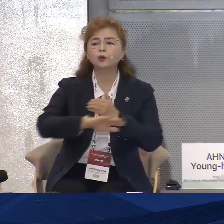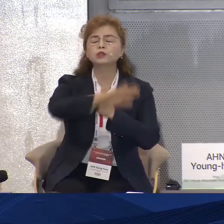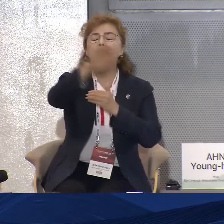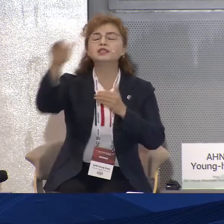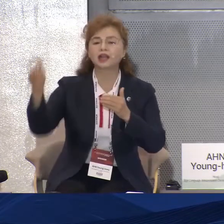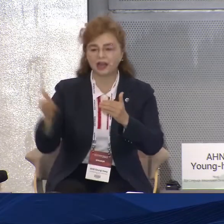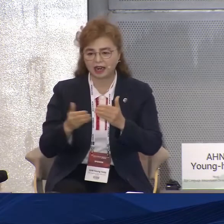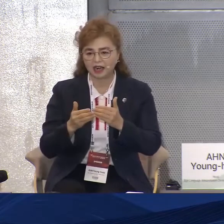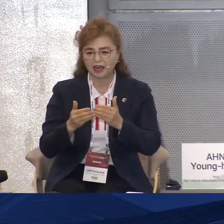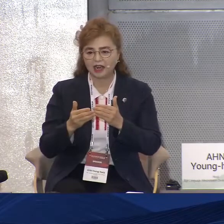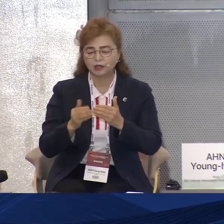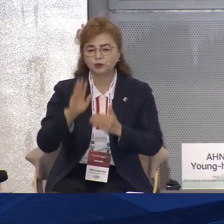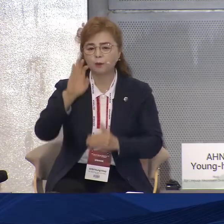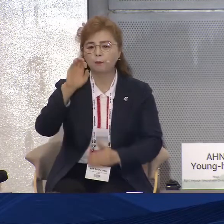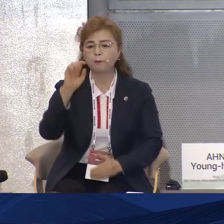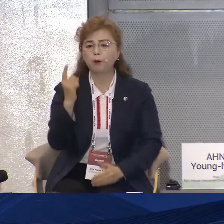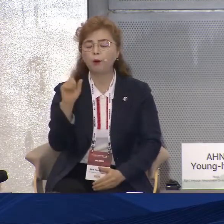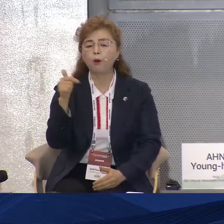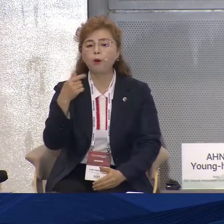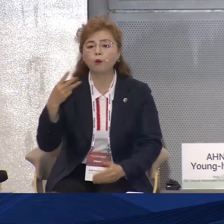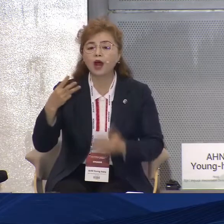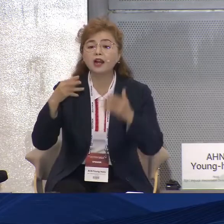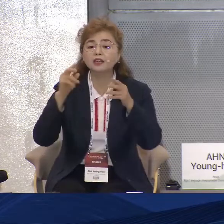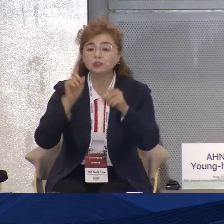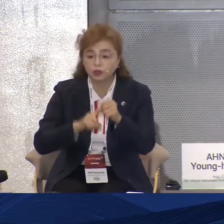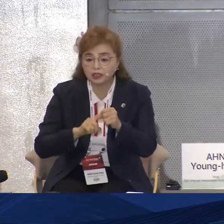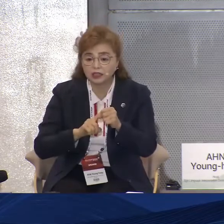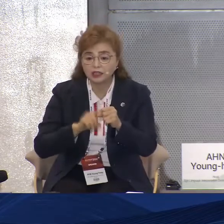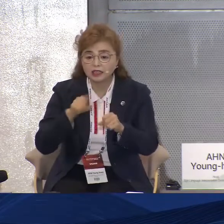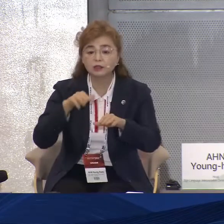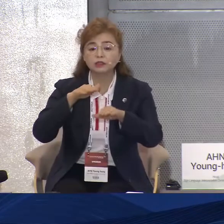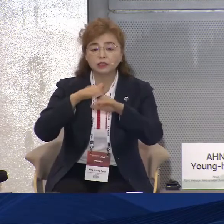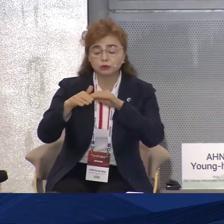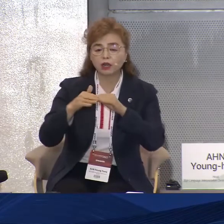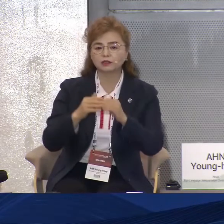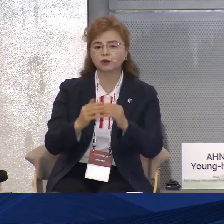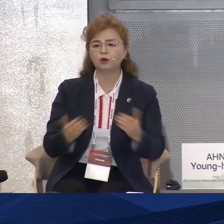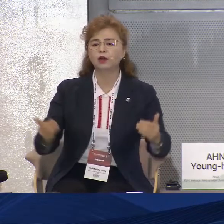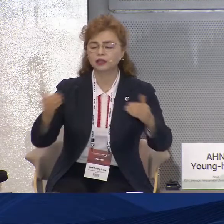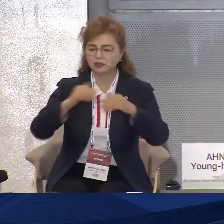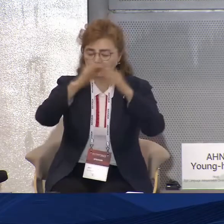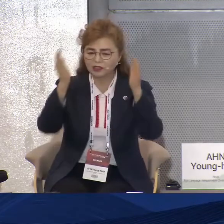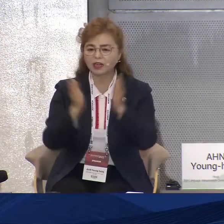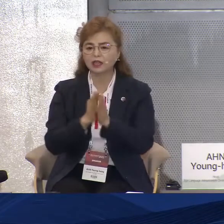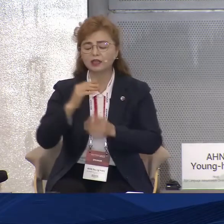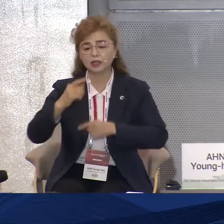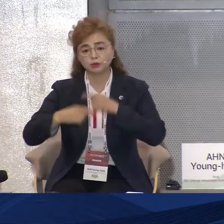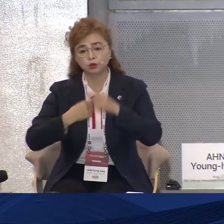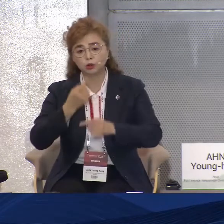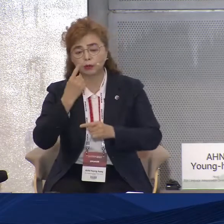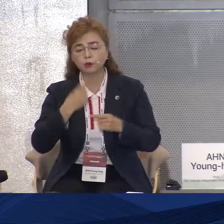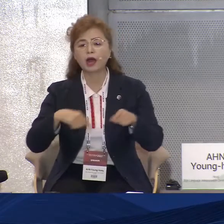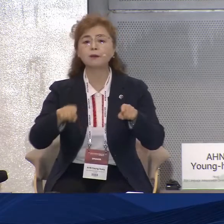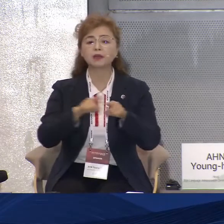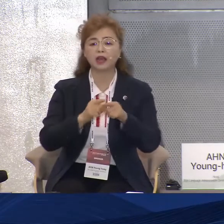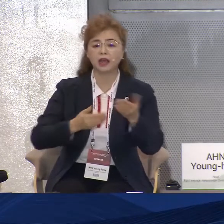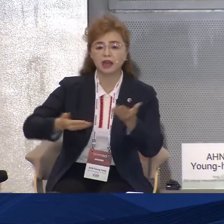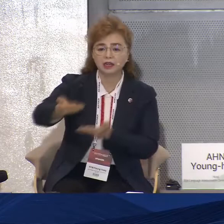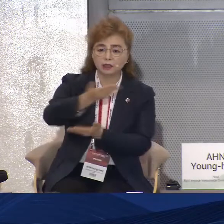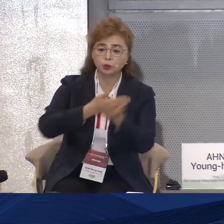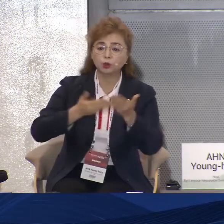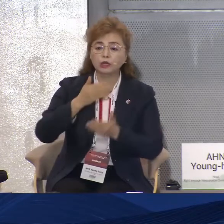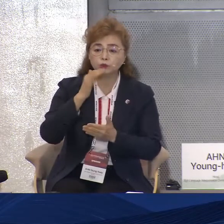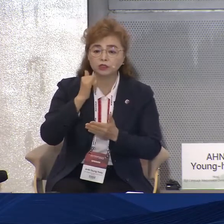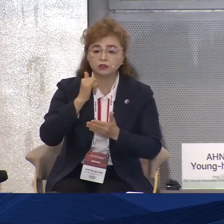또 학교 전체가 좀 포괄적인 이런 식으로 해서 전체가 다 이렇게 수어를 배우고